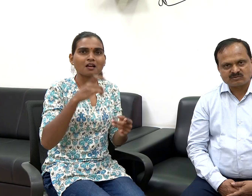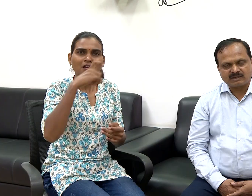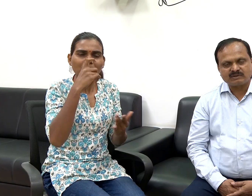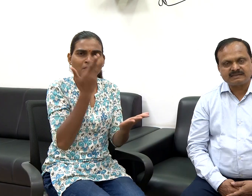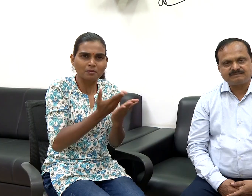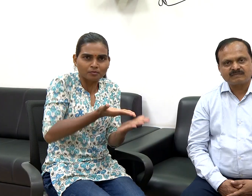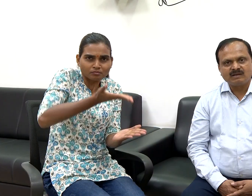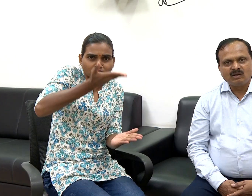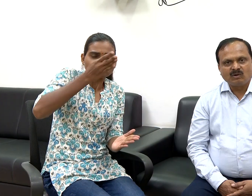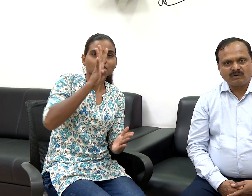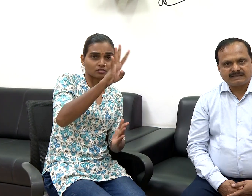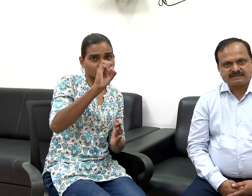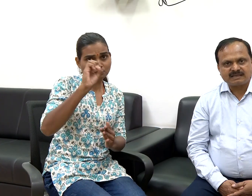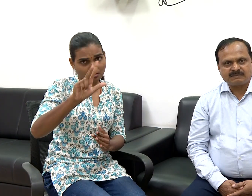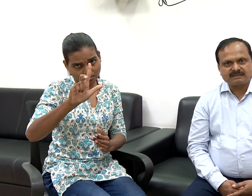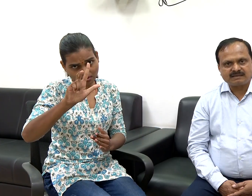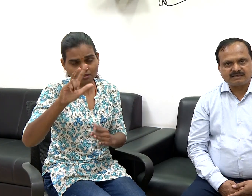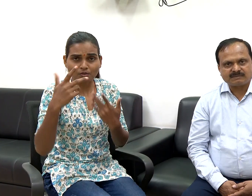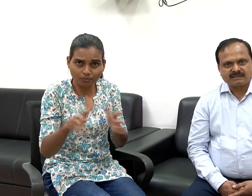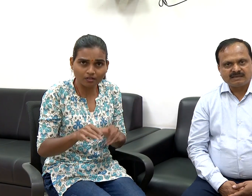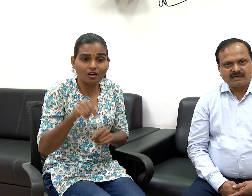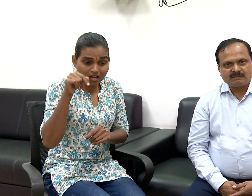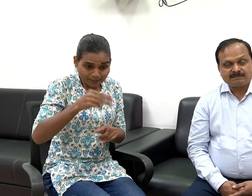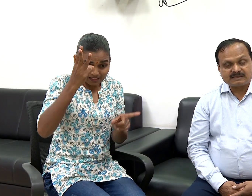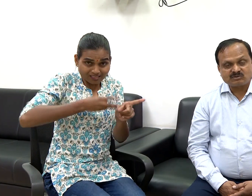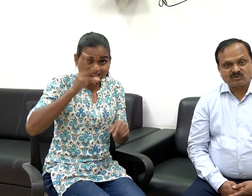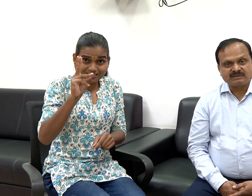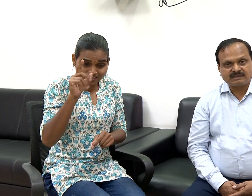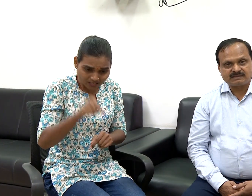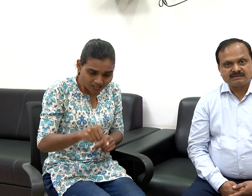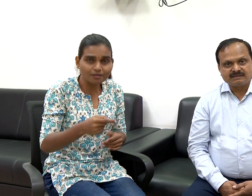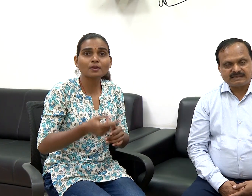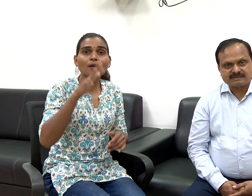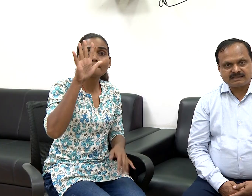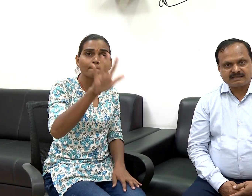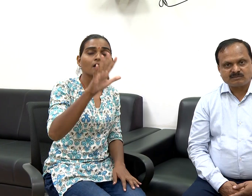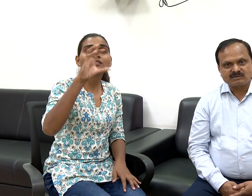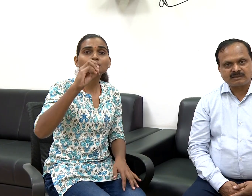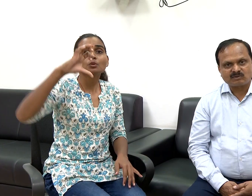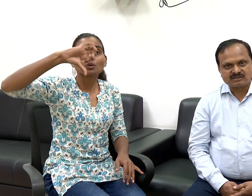हो गई थी। और इस साल में 3rd ईयर में हमने 509 जितने केस किए हैं, बहुत सारे प्रोसेस में भी